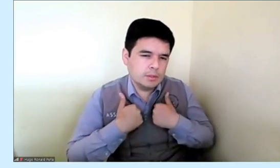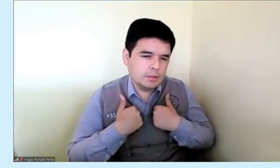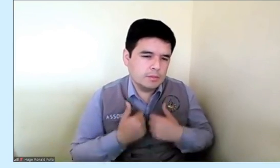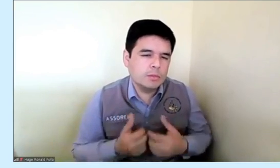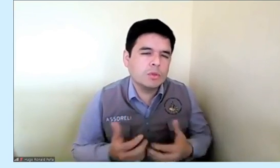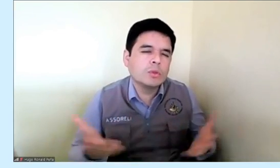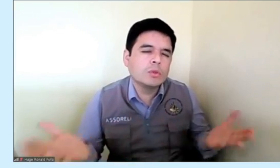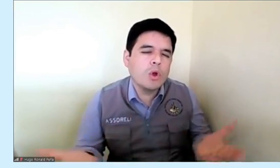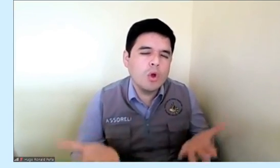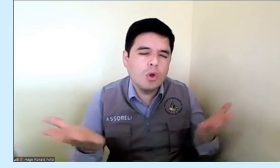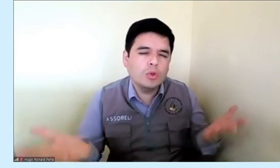¿Vives?